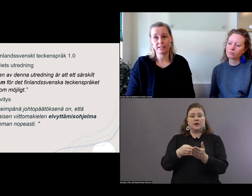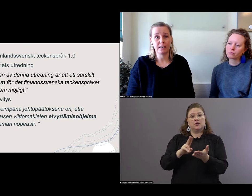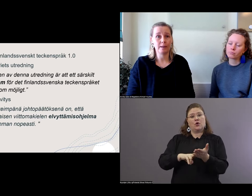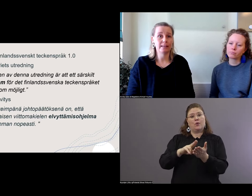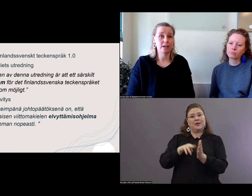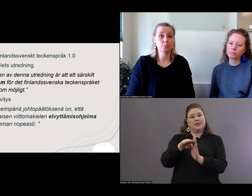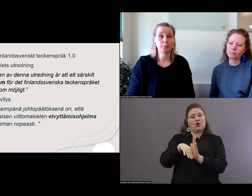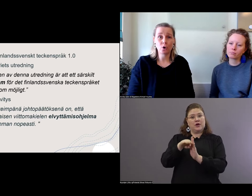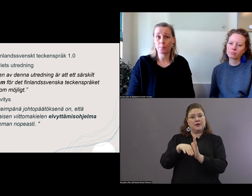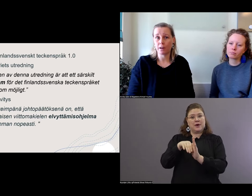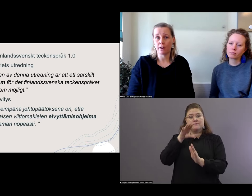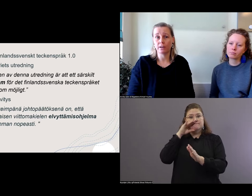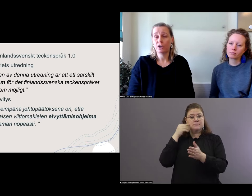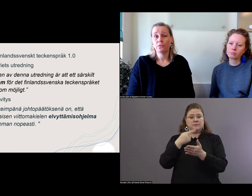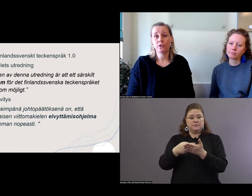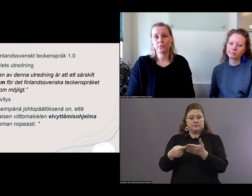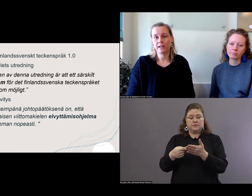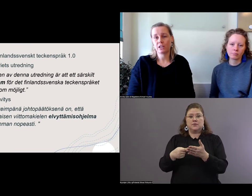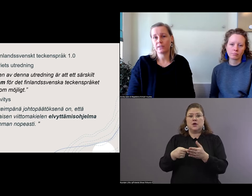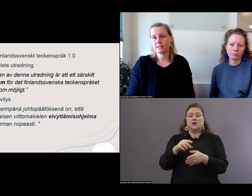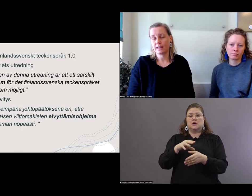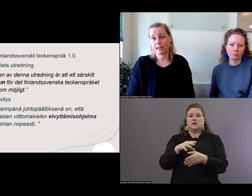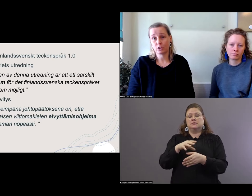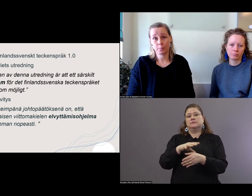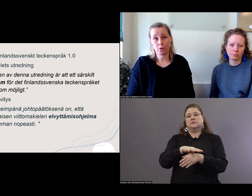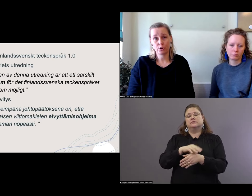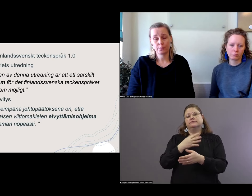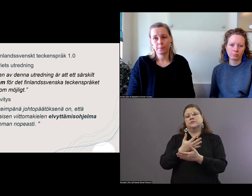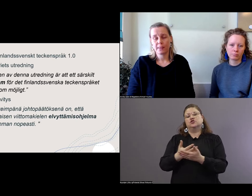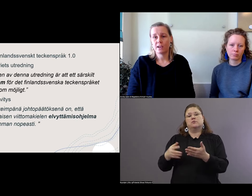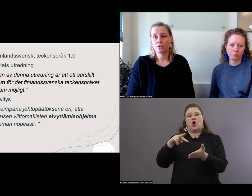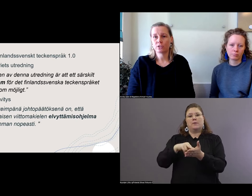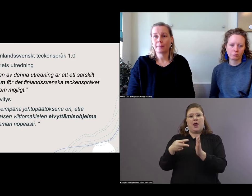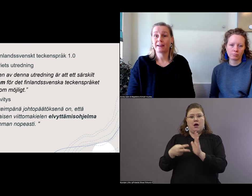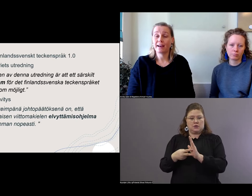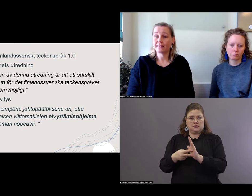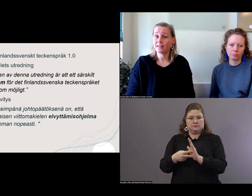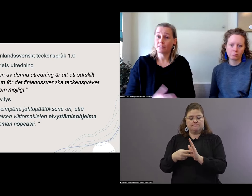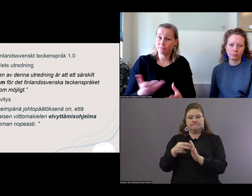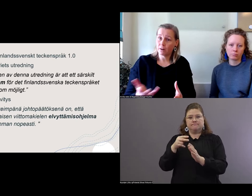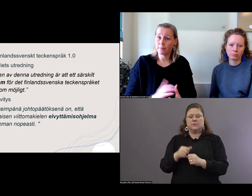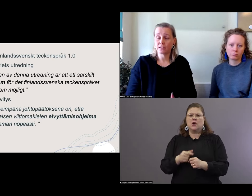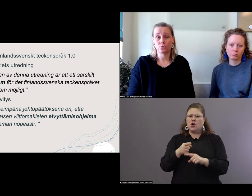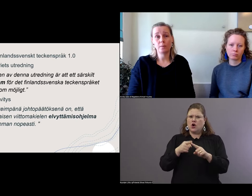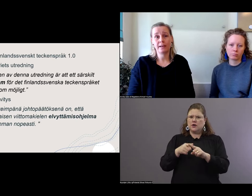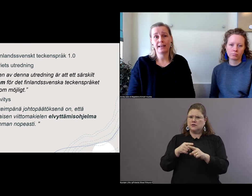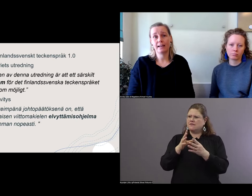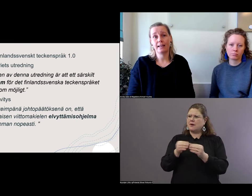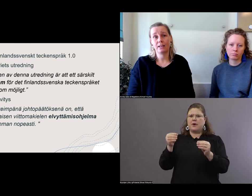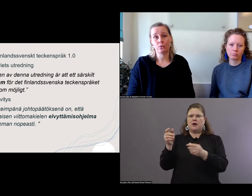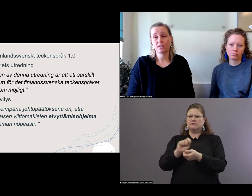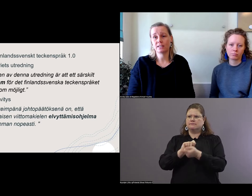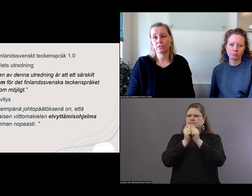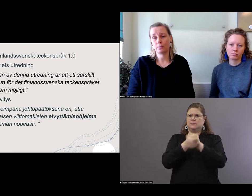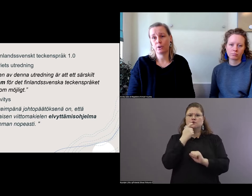ruotsiksi nimeltään Språkplan för finlandssvenskt teckenspråk. Jos tämän kääntäisi vapaasti suomen